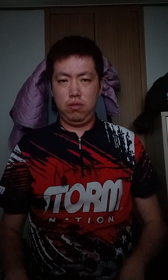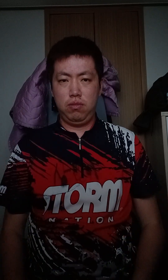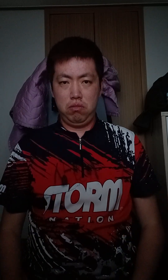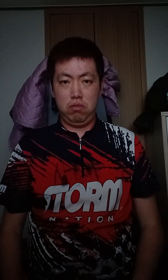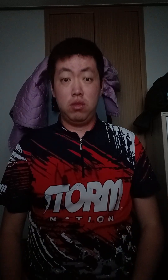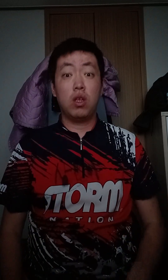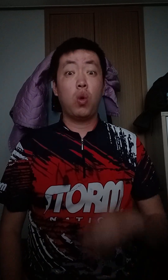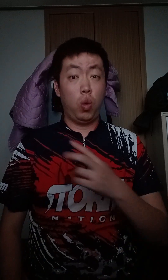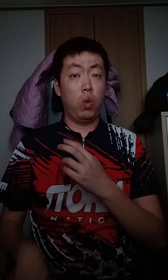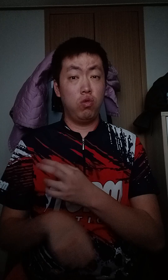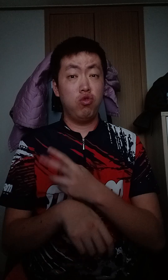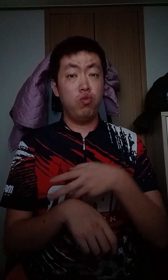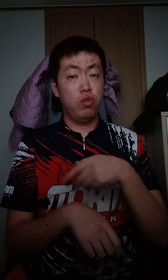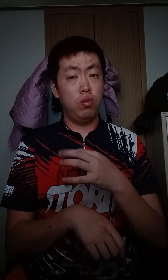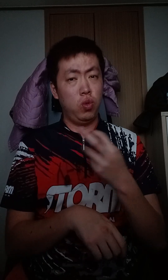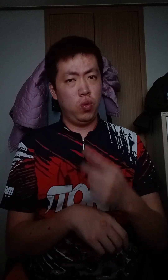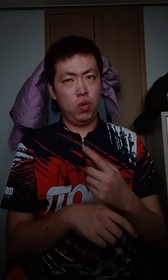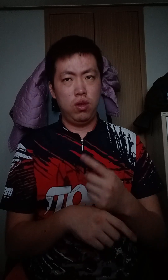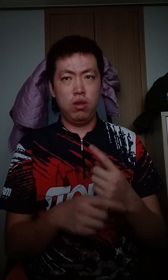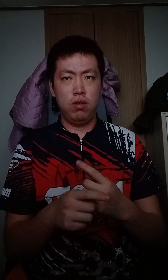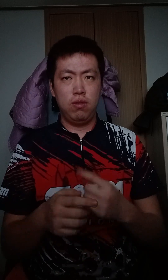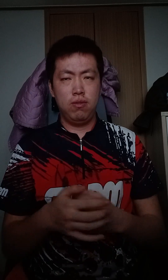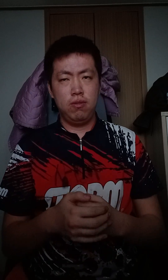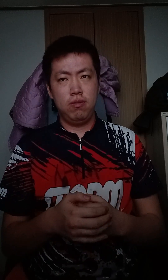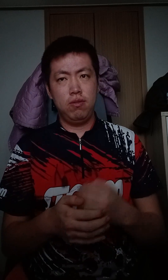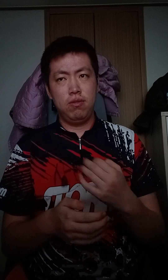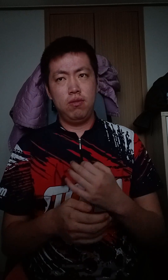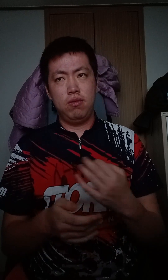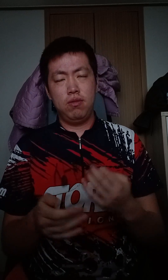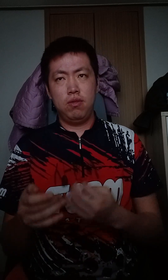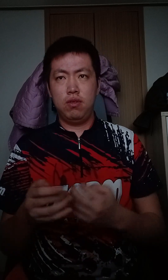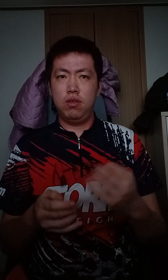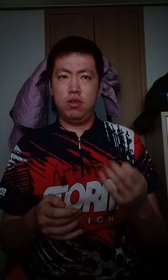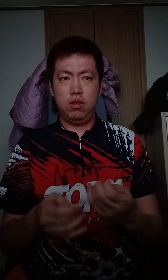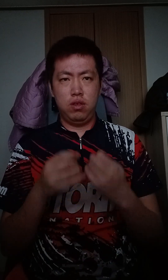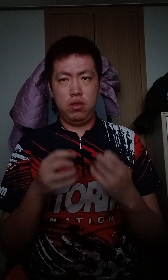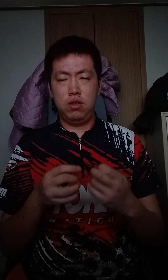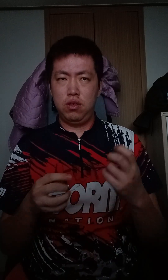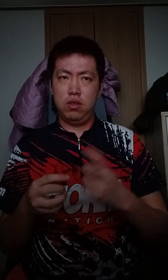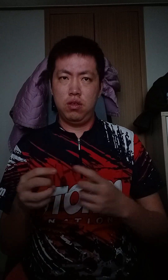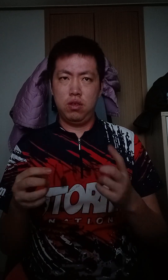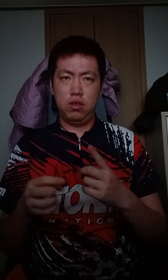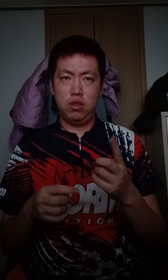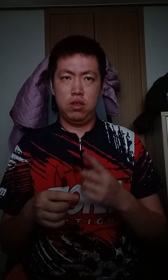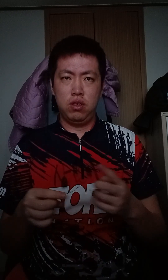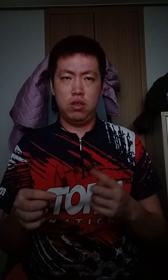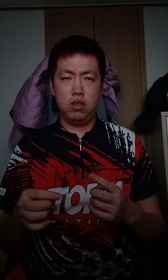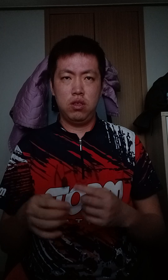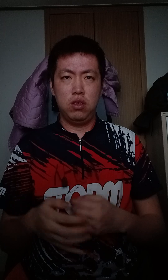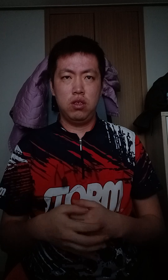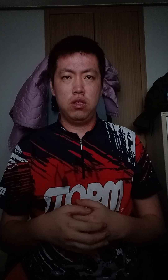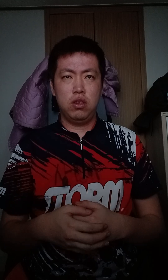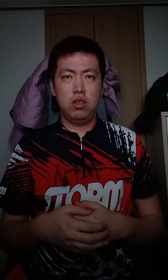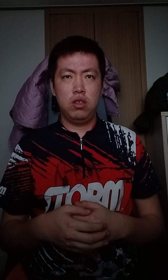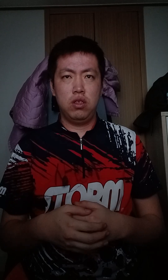오 교수님, 그런데 조금 전 저 범인이 잡혔다는 소식 들어왔네요. 네, 지금 이제 범인